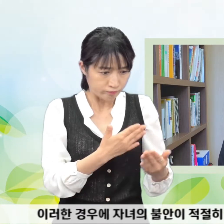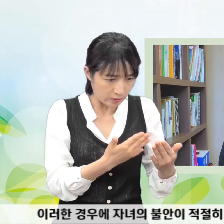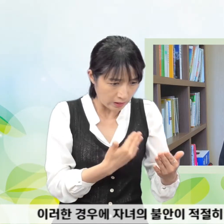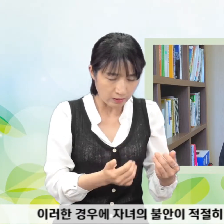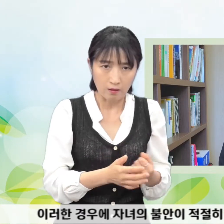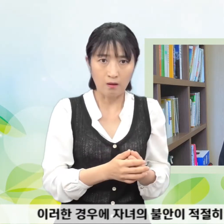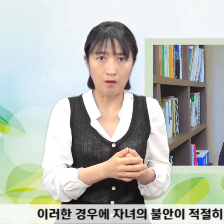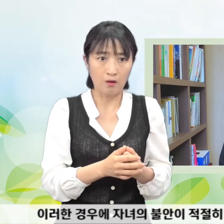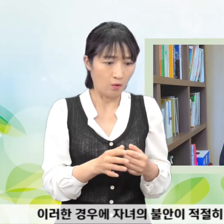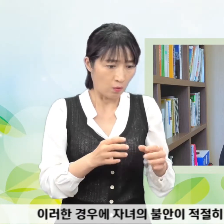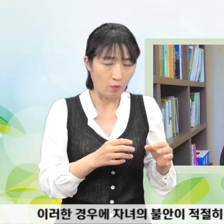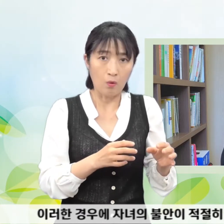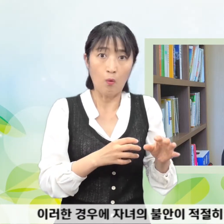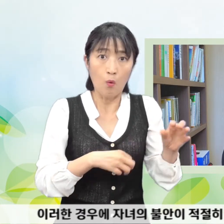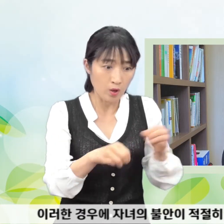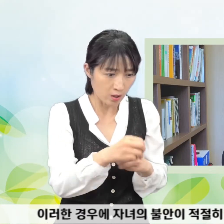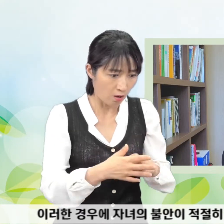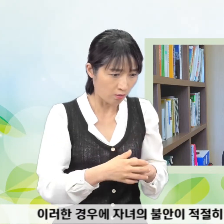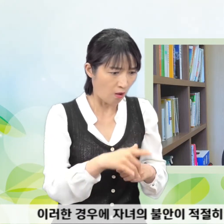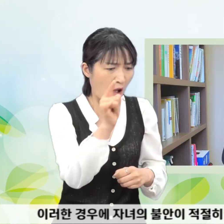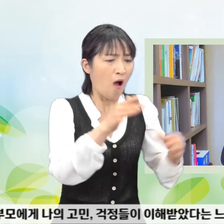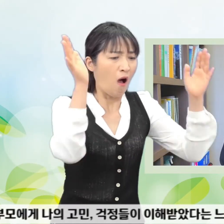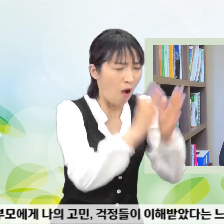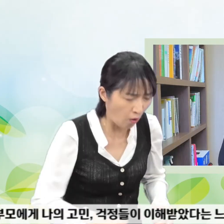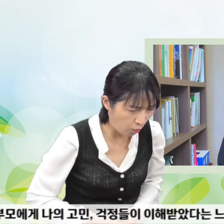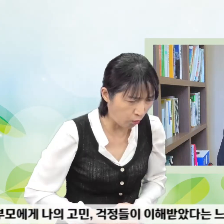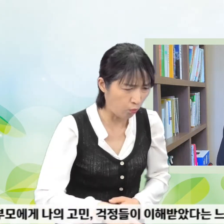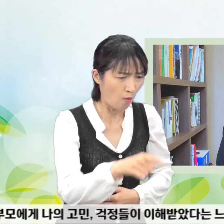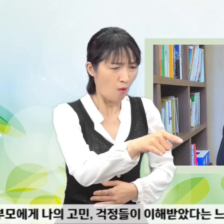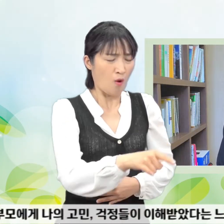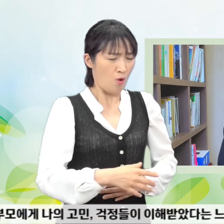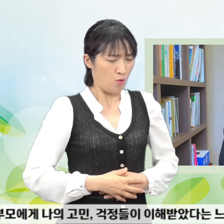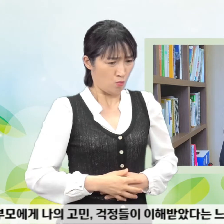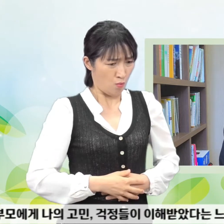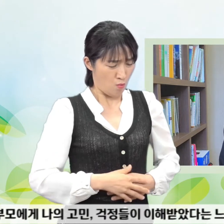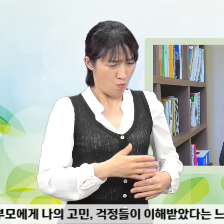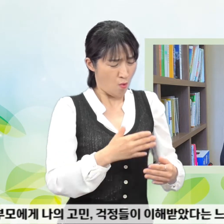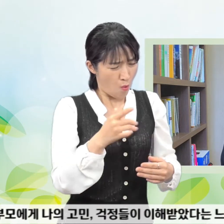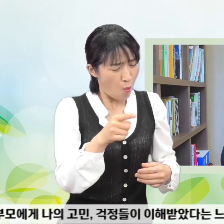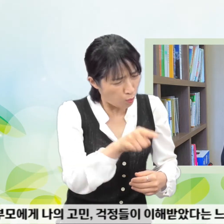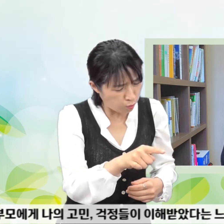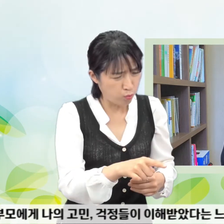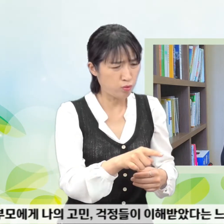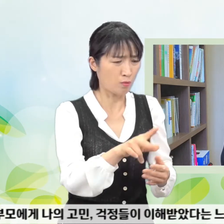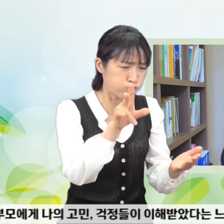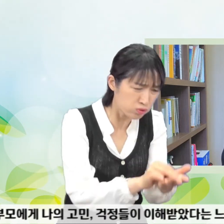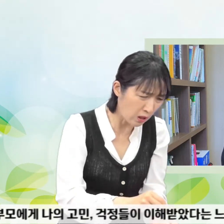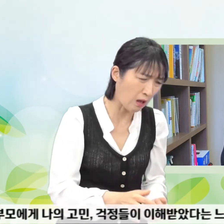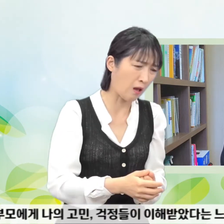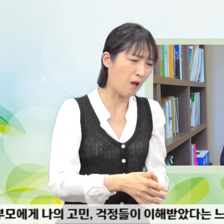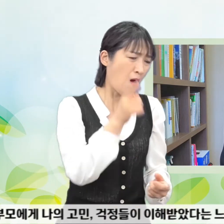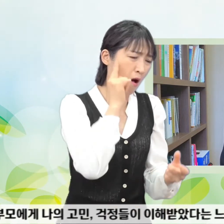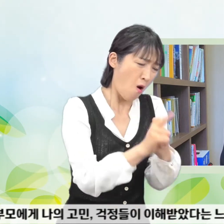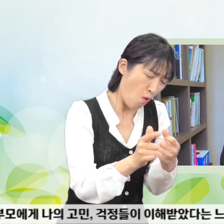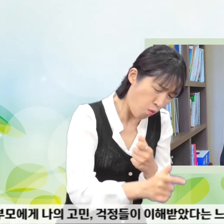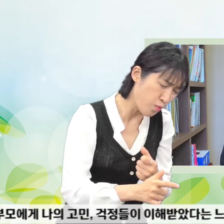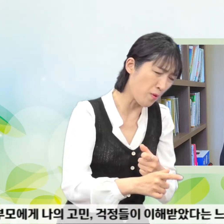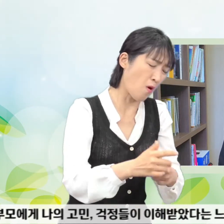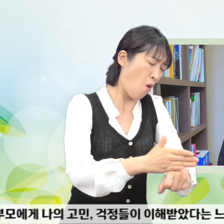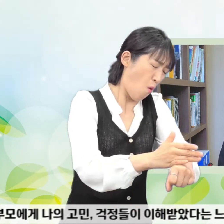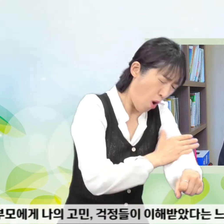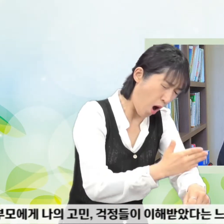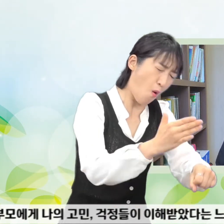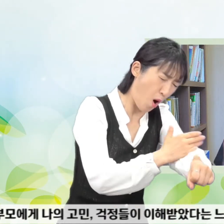불안은 적절하게 처리되기가 어려운 거죠. 뭔가 부모한테 나의 고민들, 걱정들이 이해받는다는